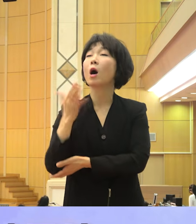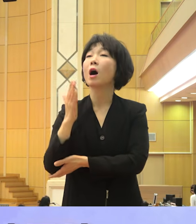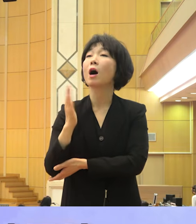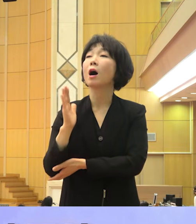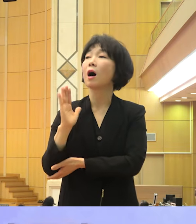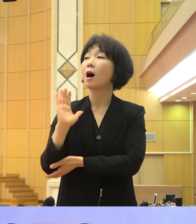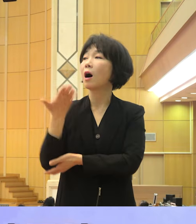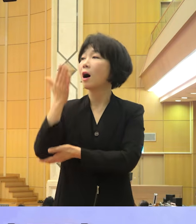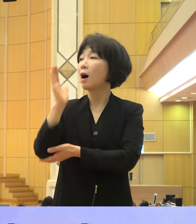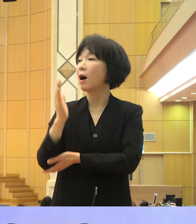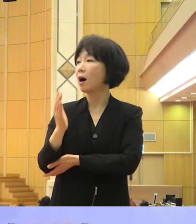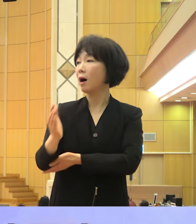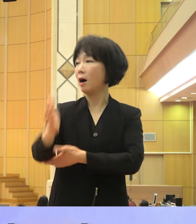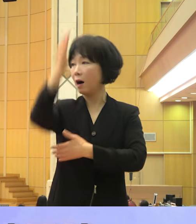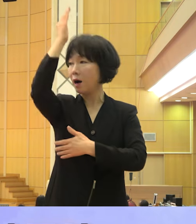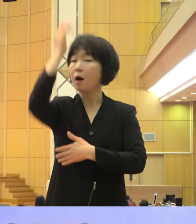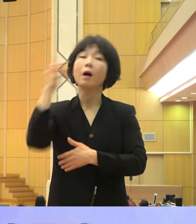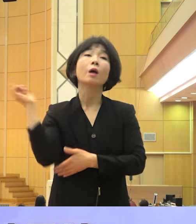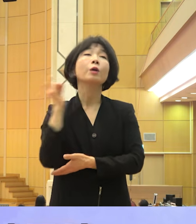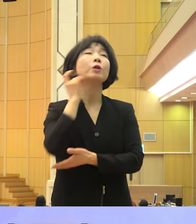영광